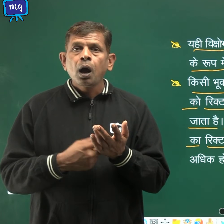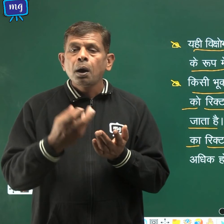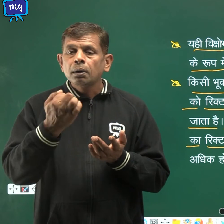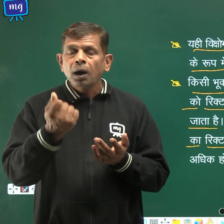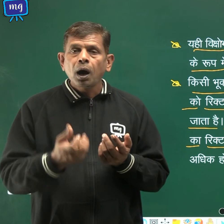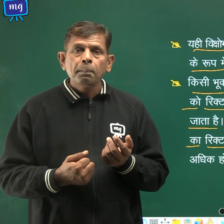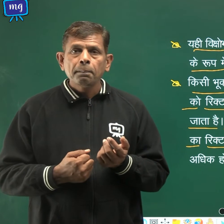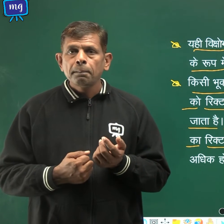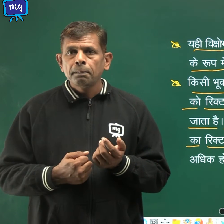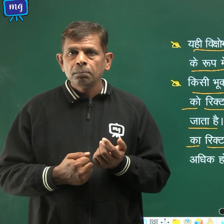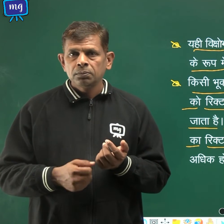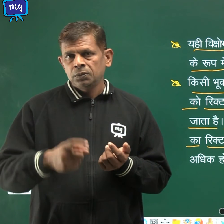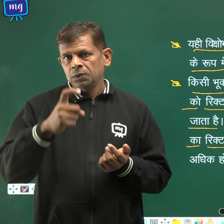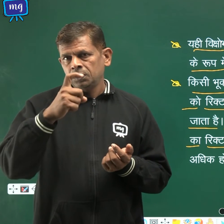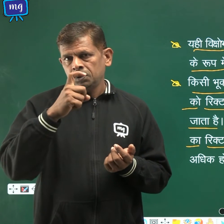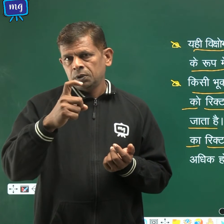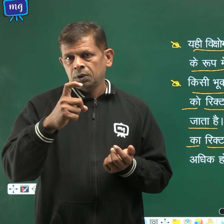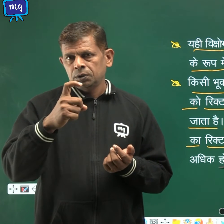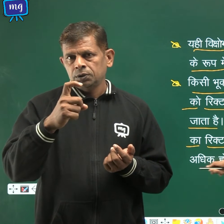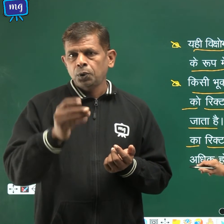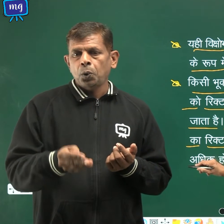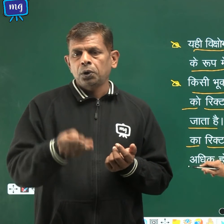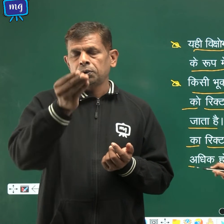परिमाण 7 से अधिक